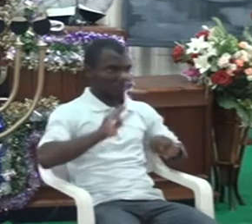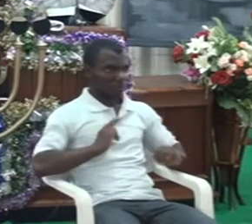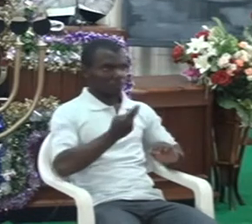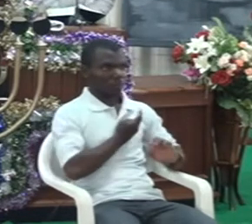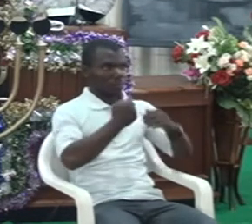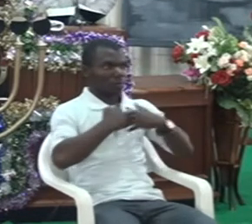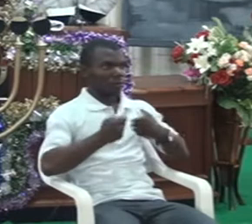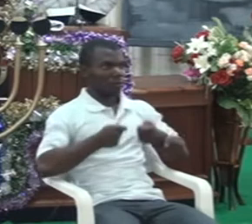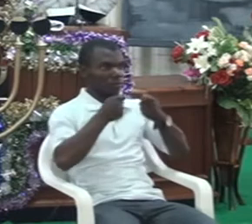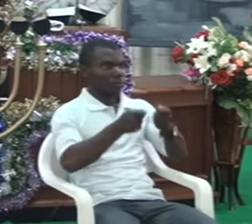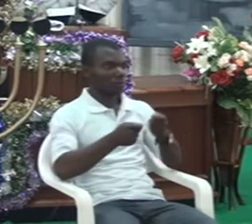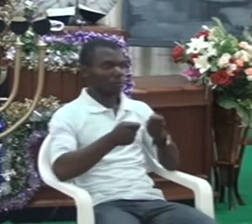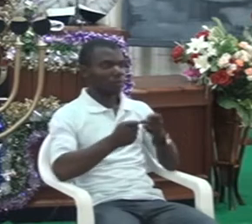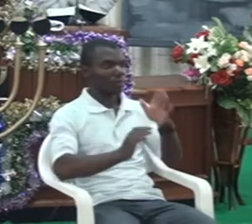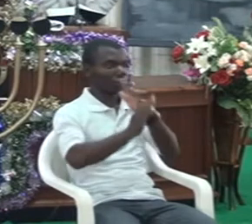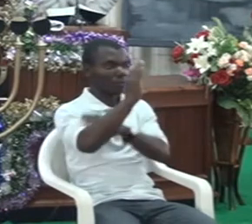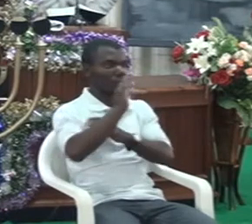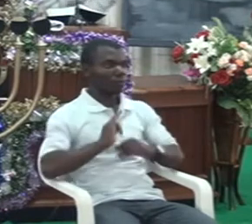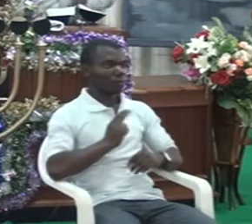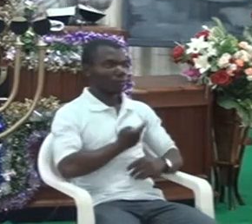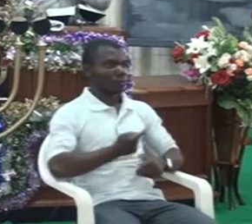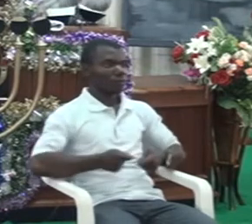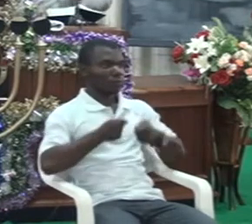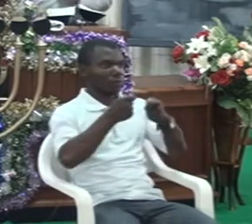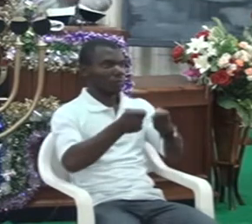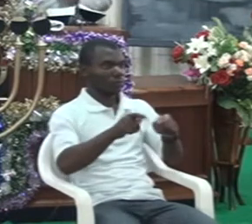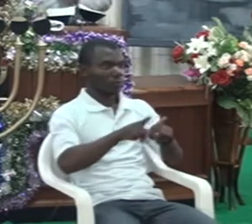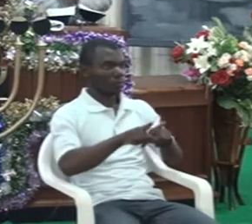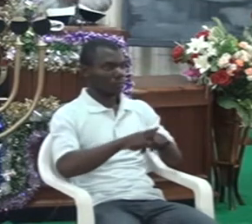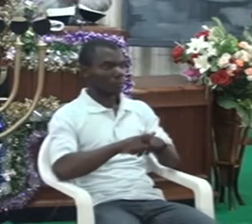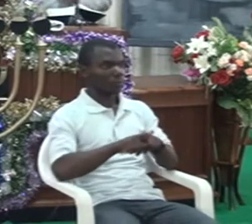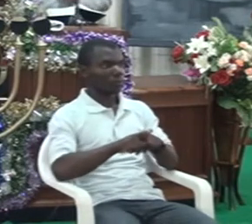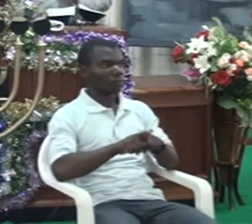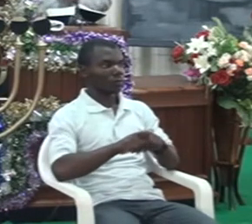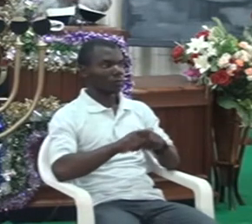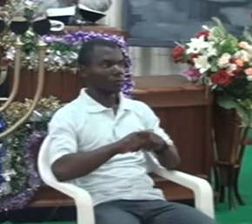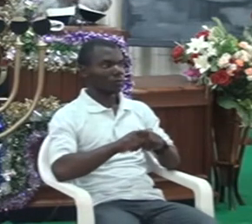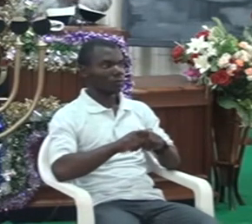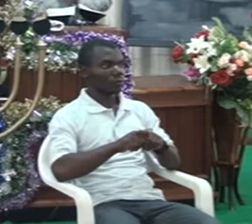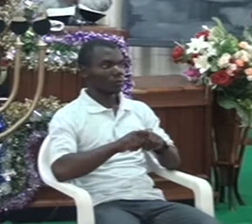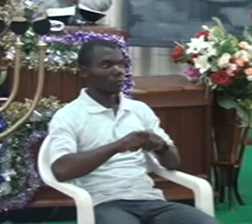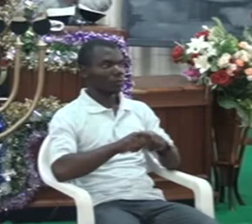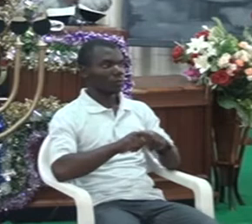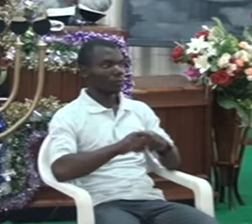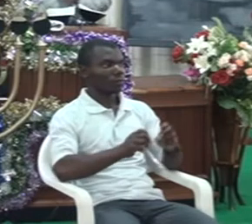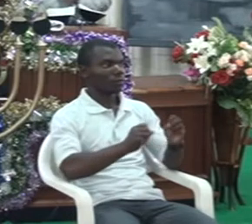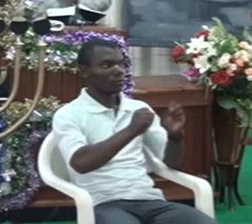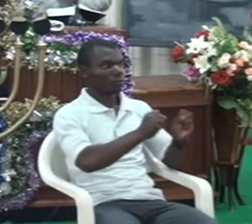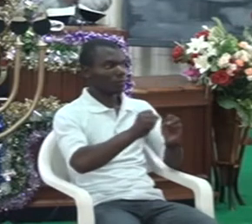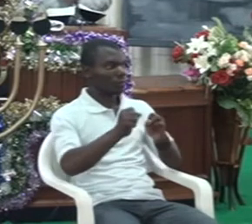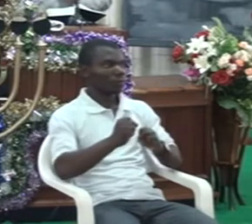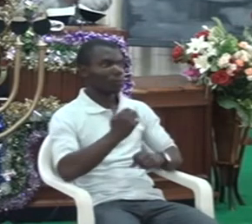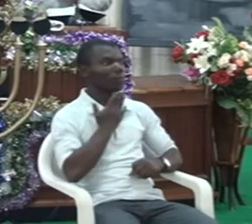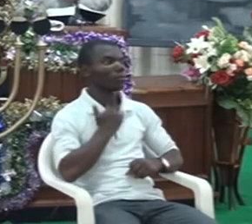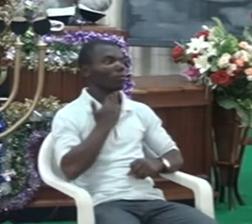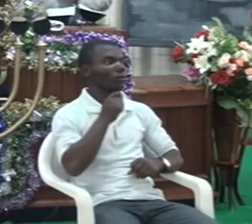adressée. Mungu anatupa. Dieu nous donne. Selon kufatana na